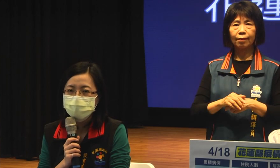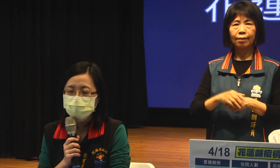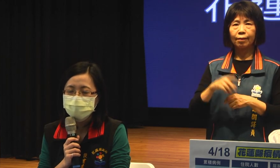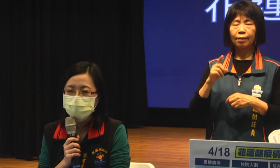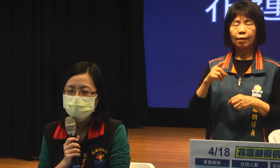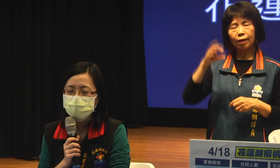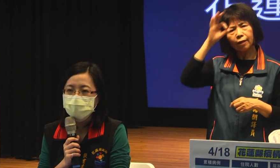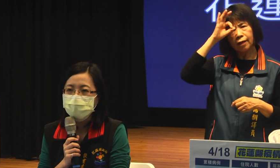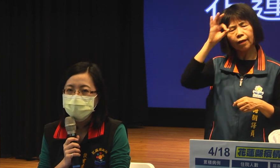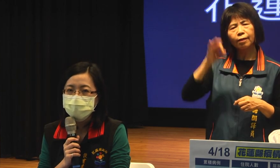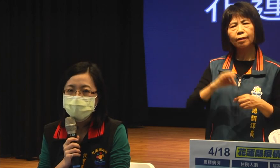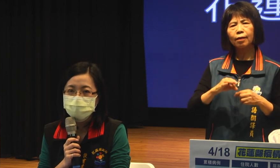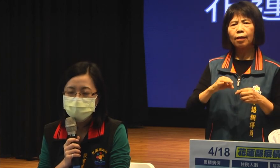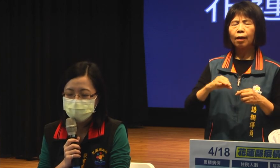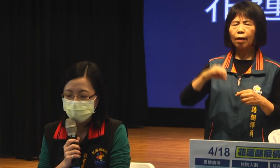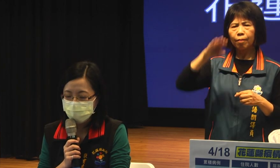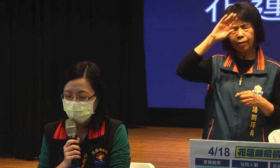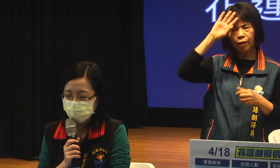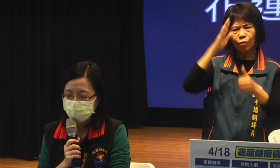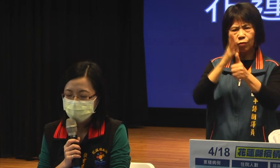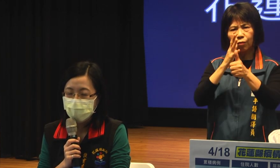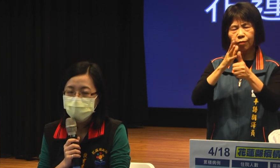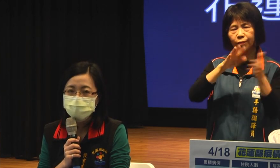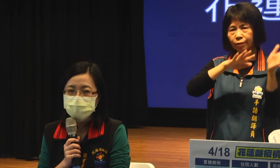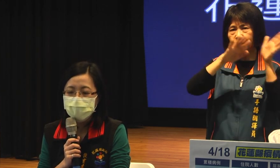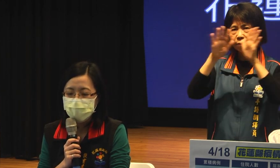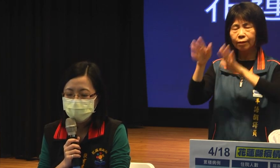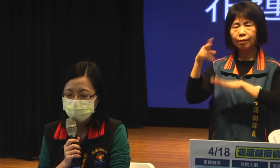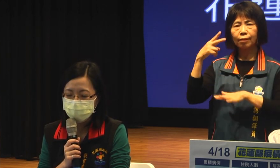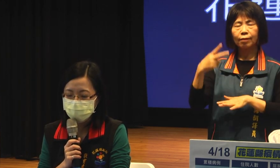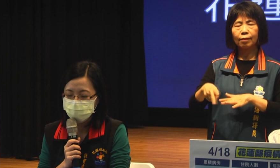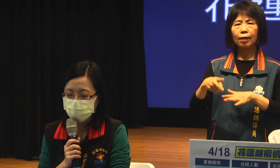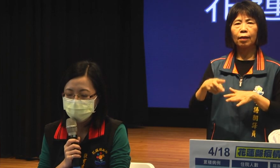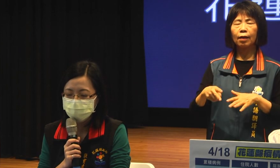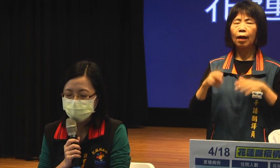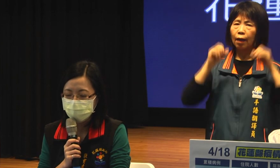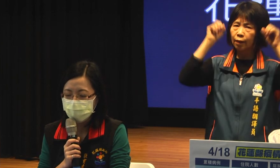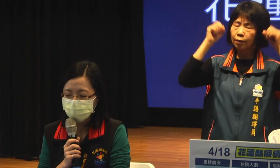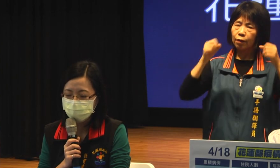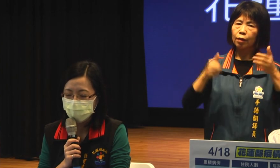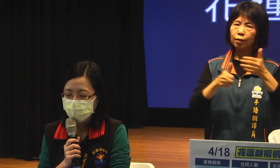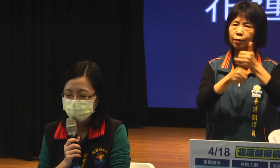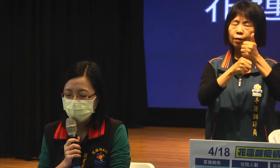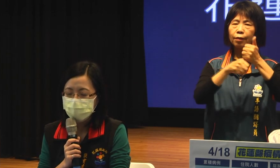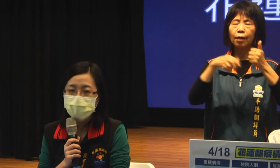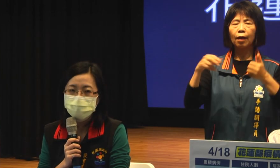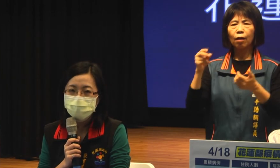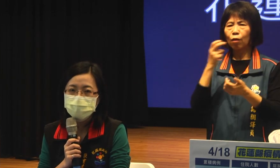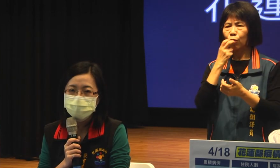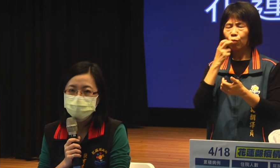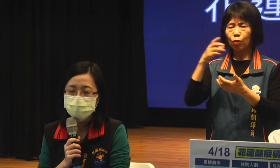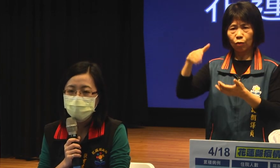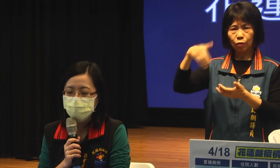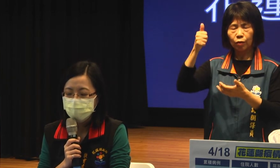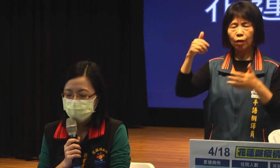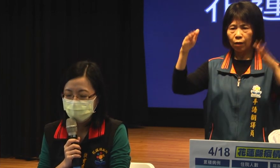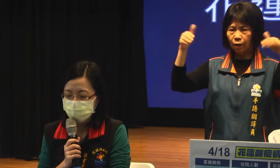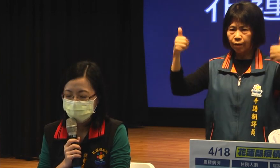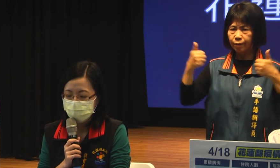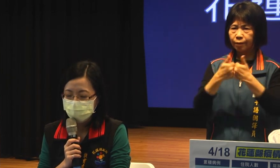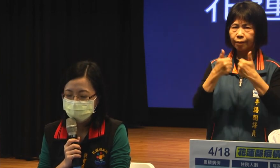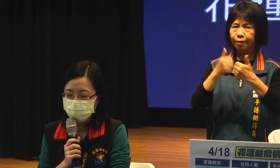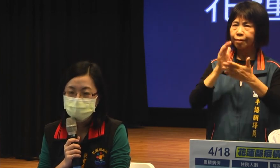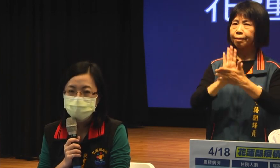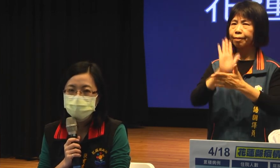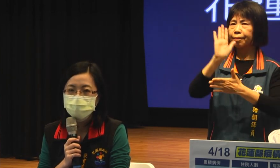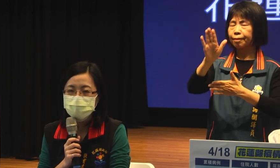是整个的议调结果，然后再和体总跟裁判长召开会议之后，才